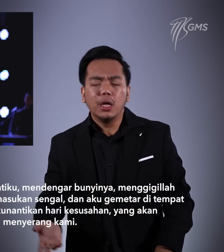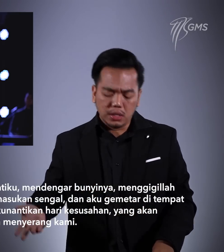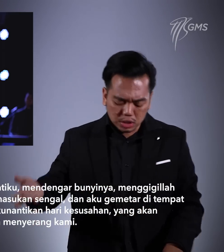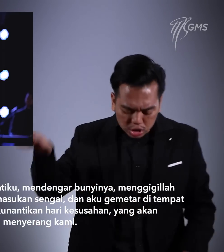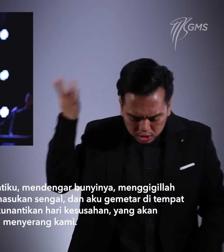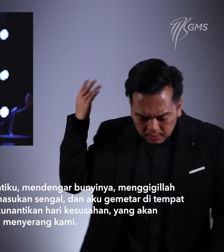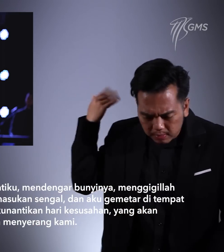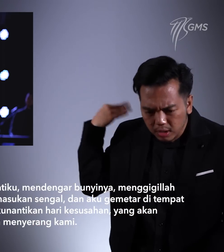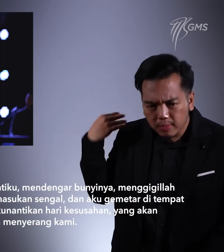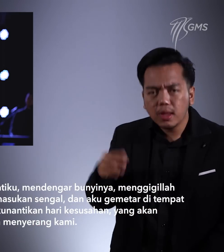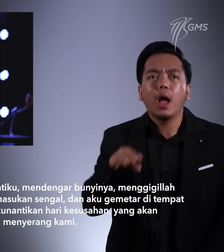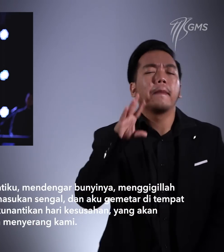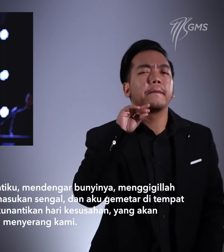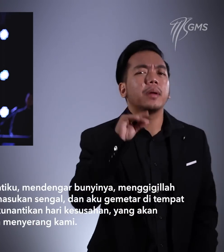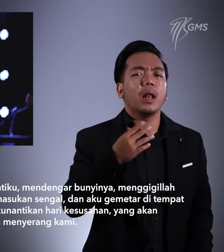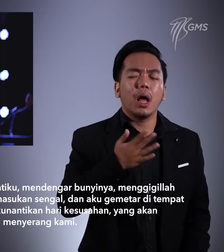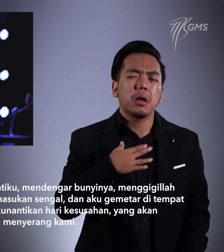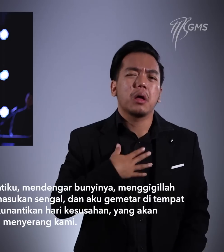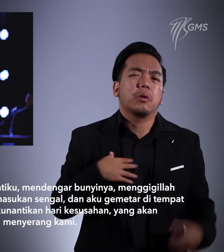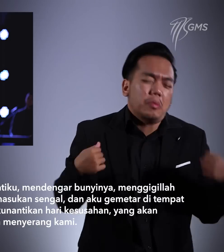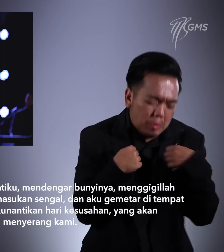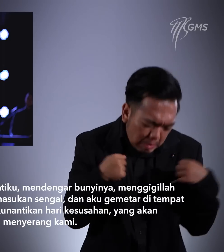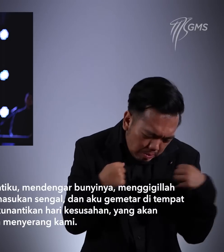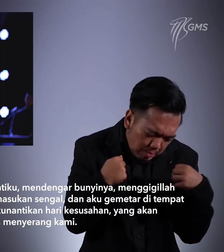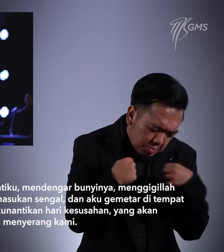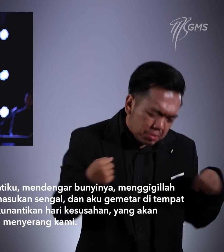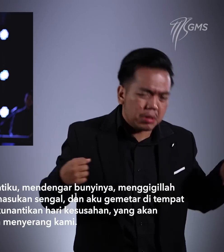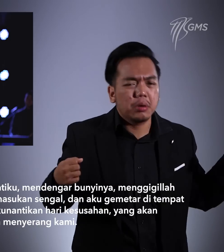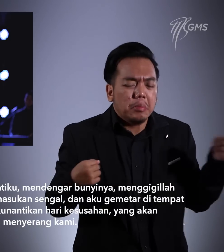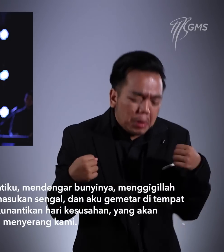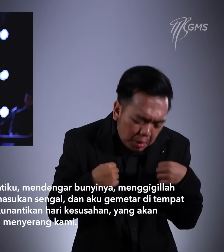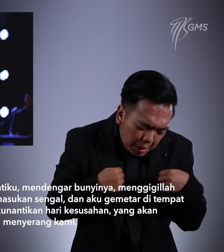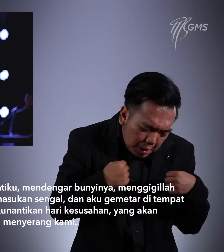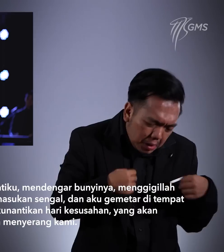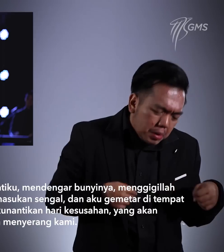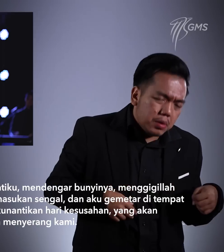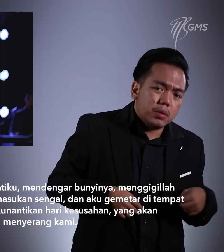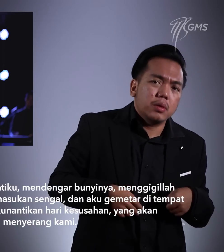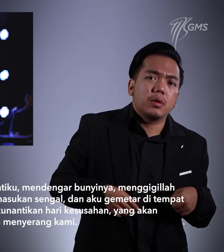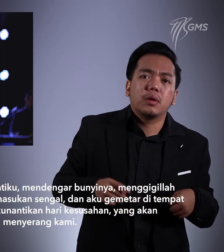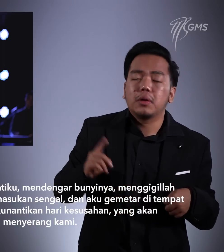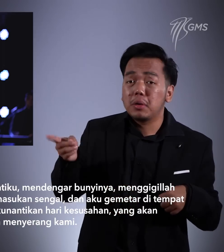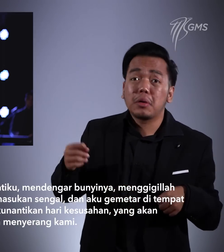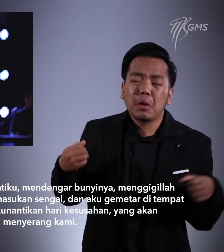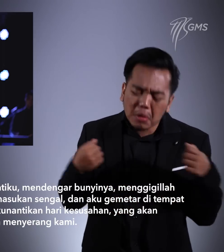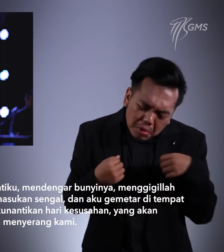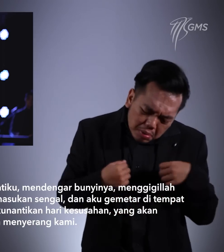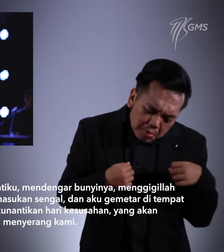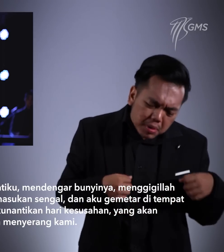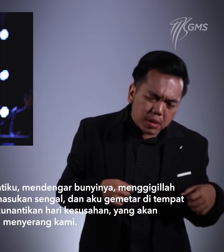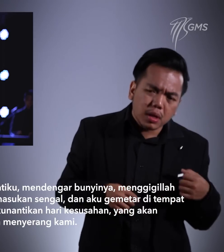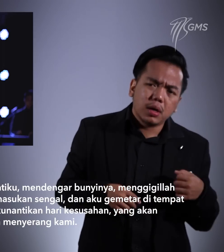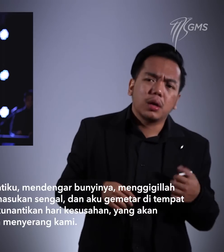aku gemetar di tempat aku berdiri. Menggigillah, yang gemetarlah. Dia gemetar di tempat dia berdiri,